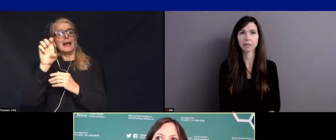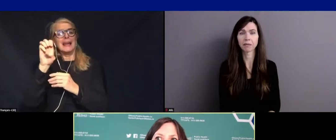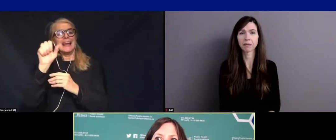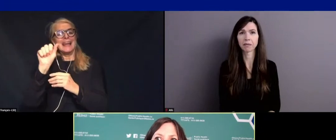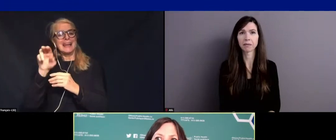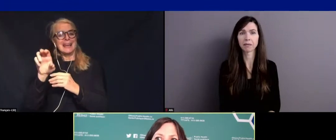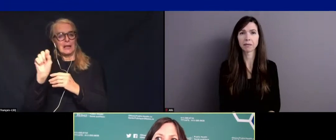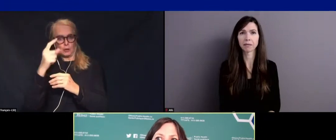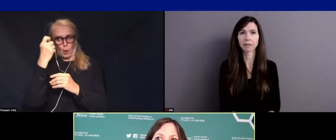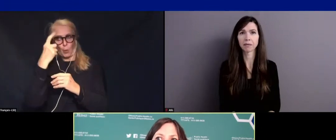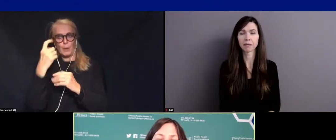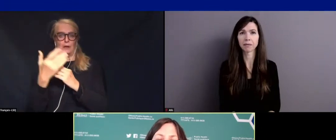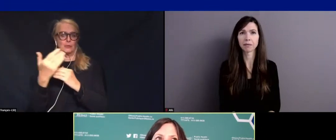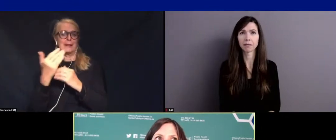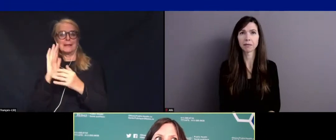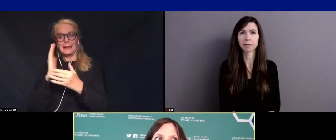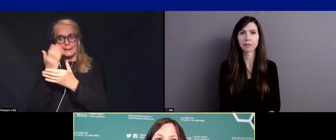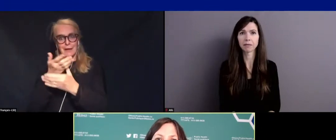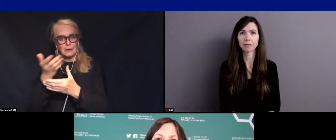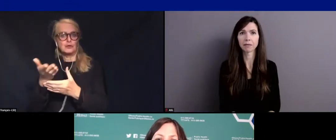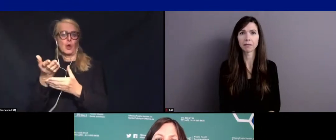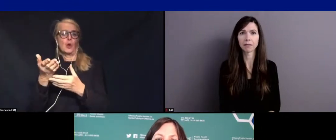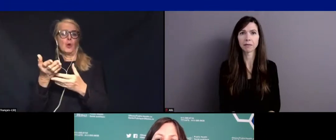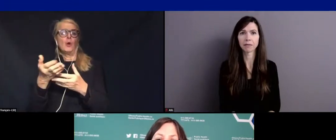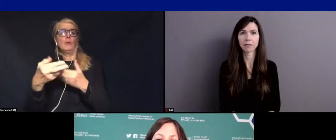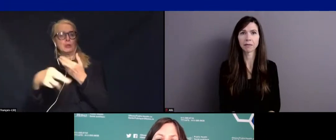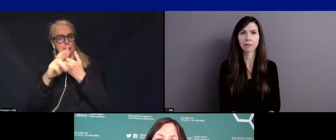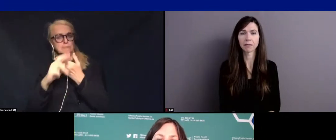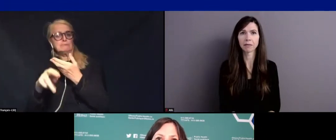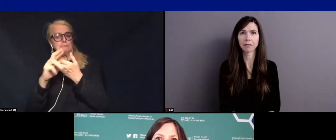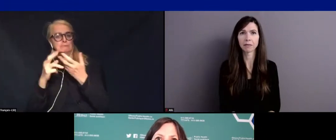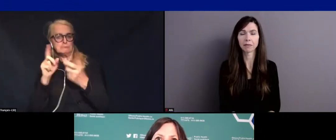votre intervention ce matin puis vos réponses à nos questions que